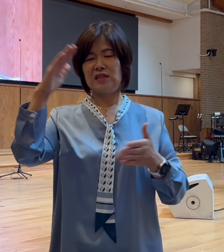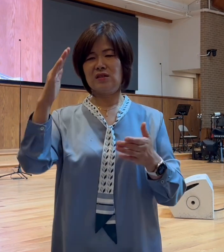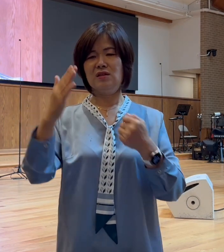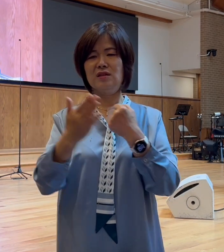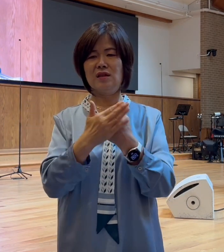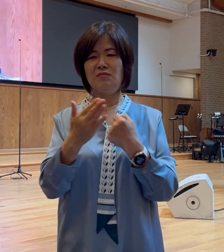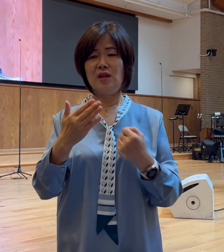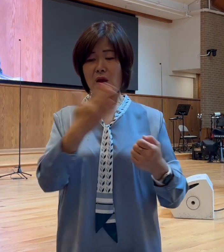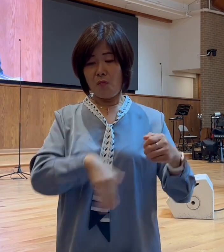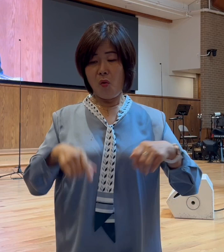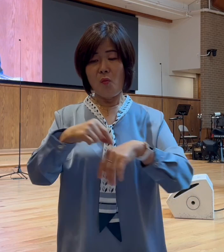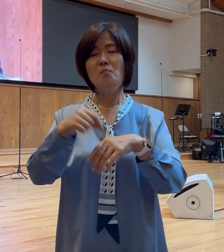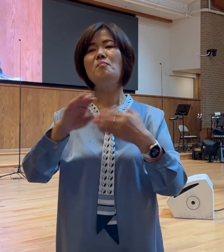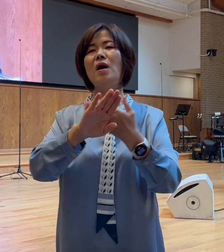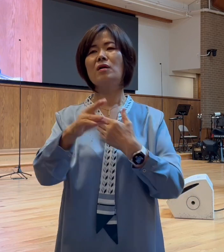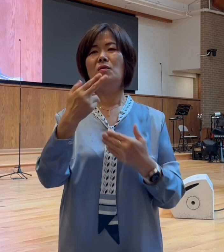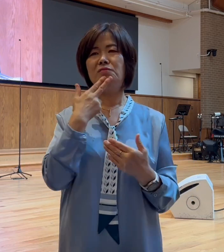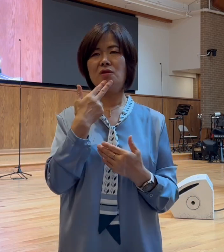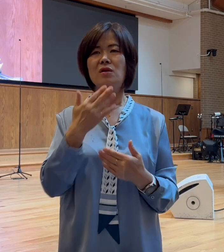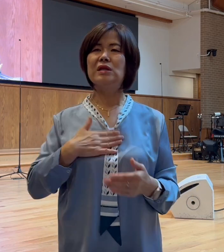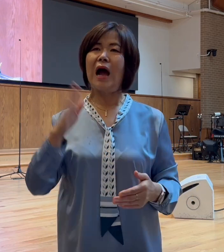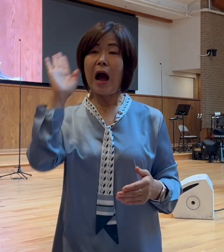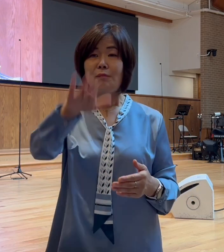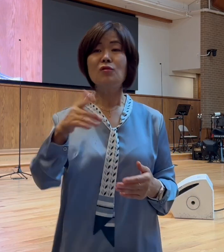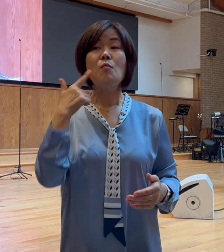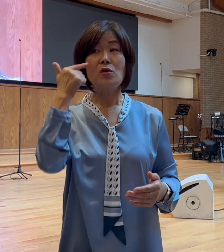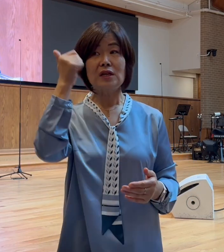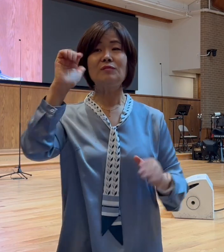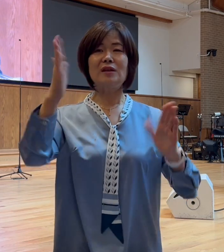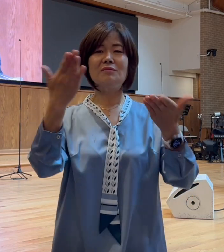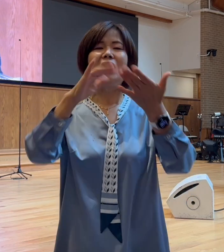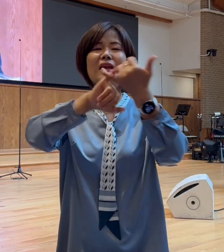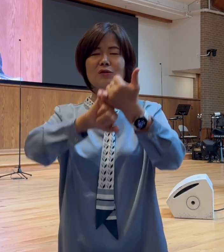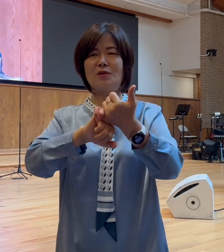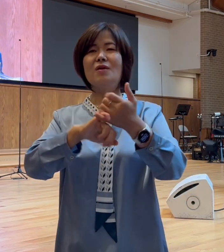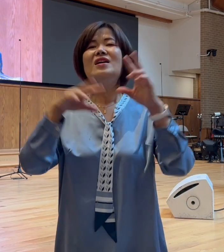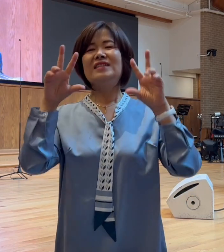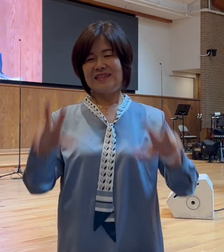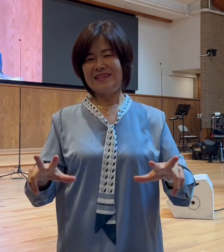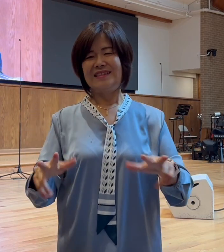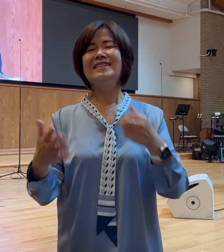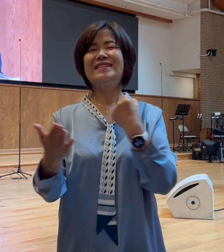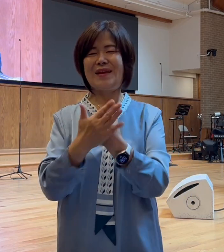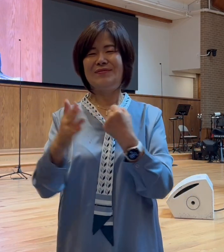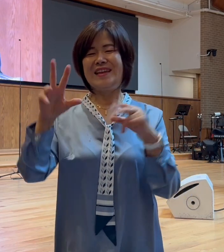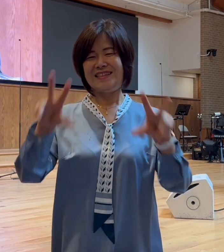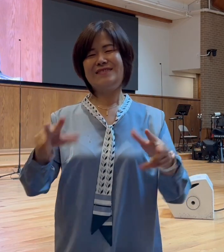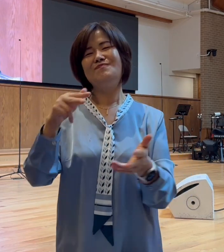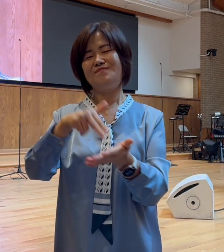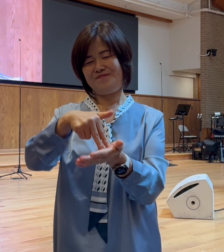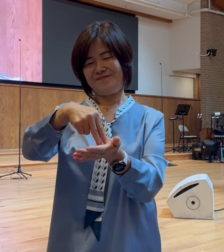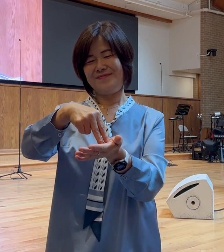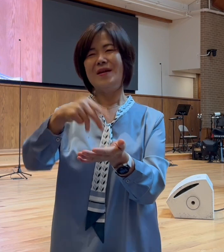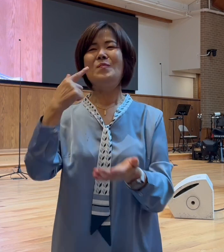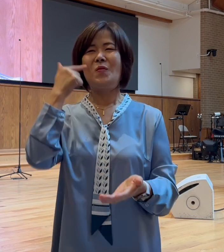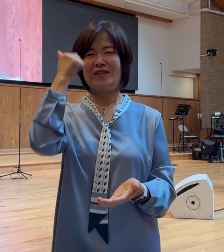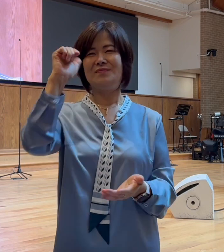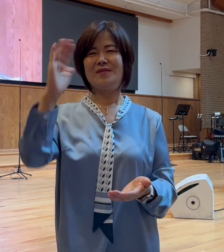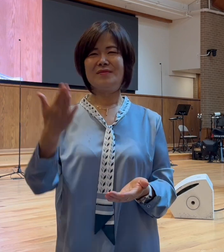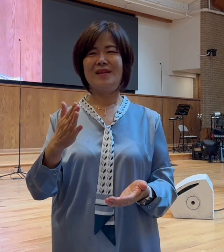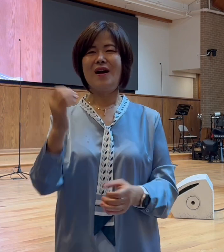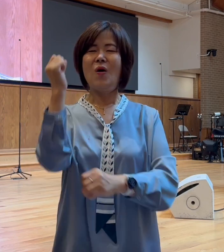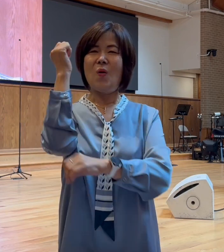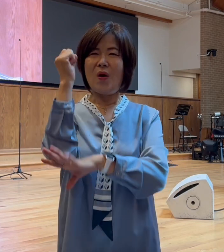중학생이었으니까, 몸뚱이밖에 없으니까 목사가 되겠습니다, 이래가지고 지금 제가 이 자리에 서 있는 겁니다. 원래